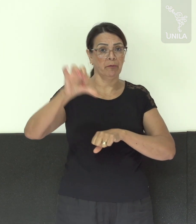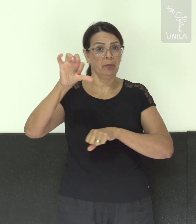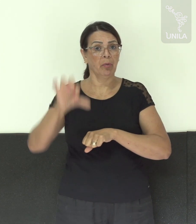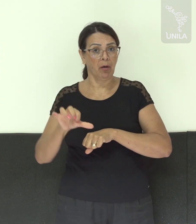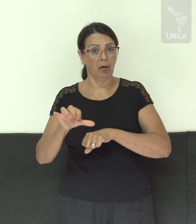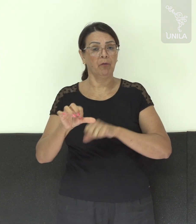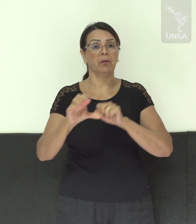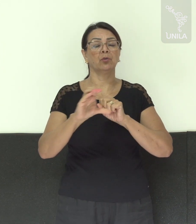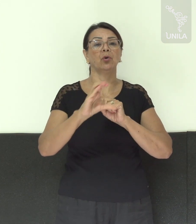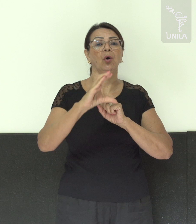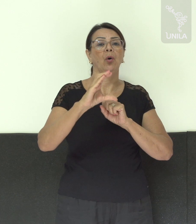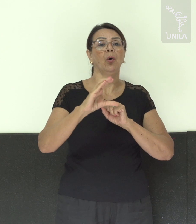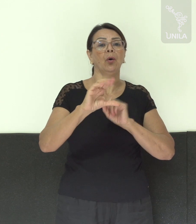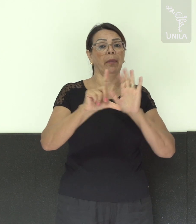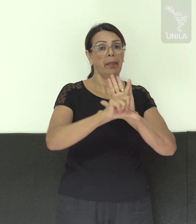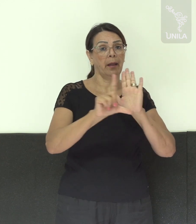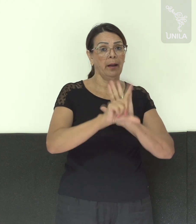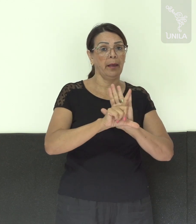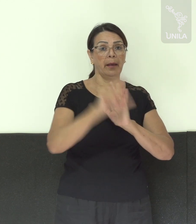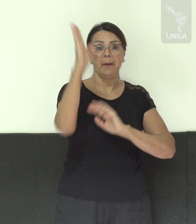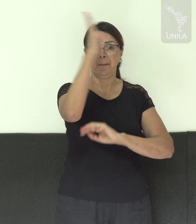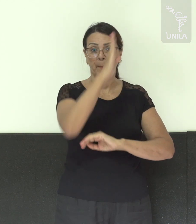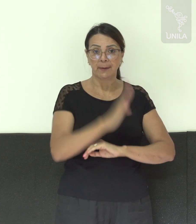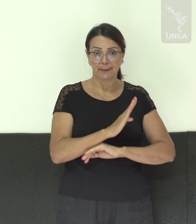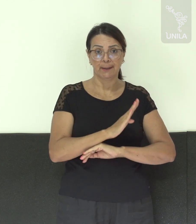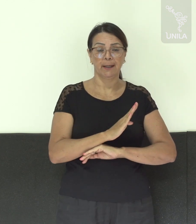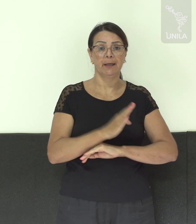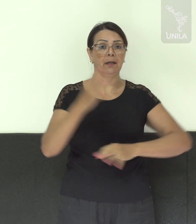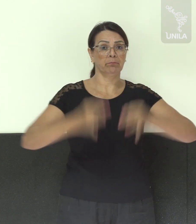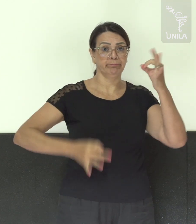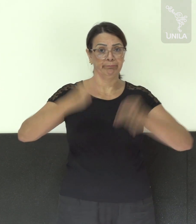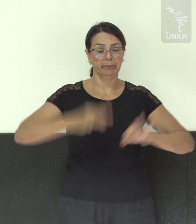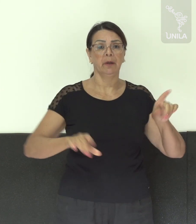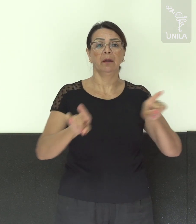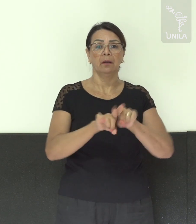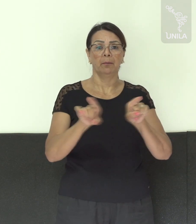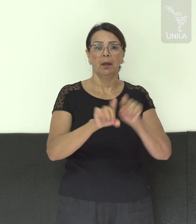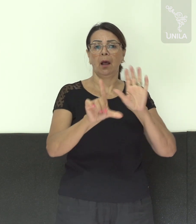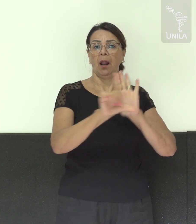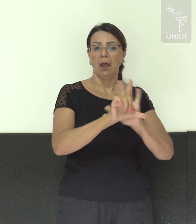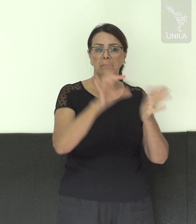299 do Código Penal Brasileiro e demais legislações vigentes.